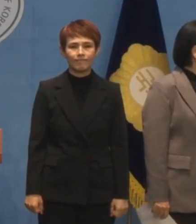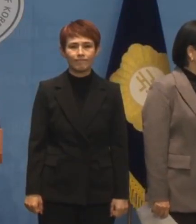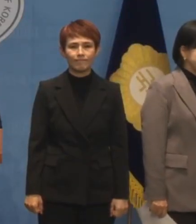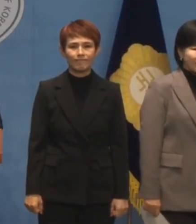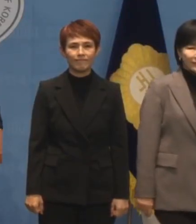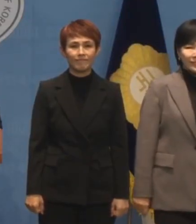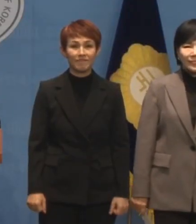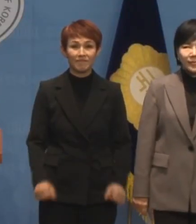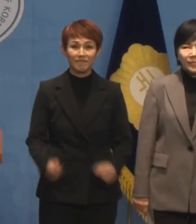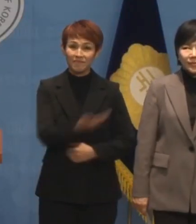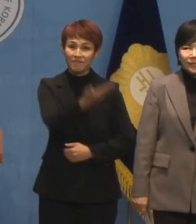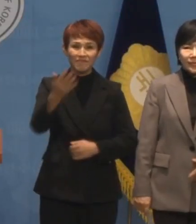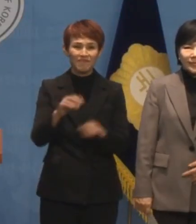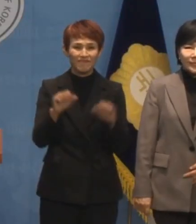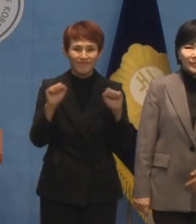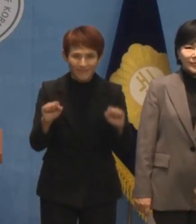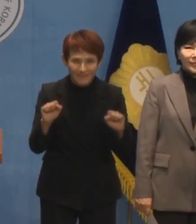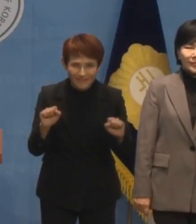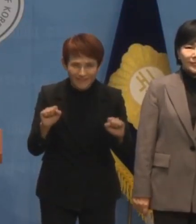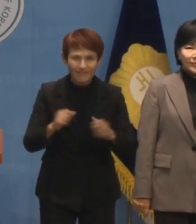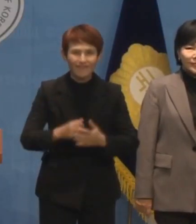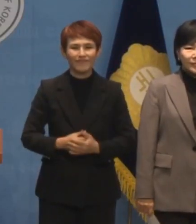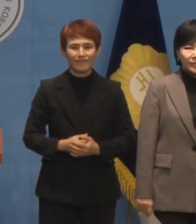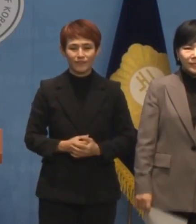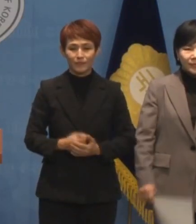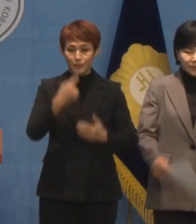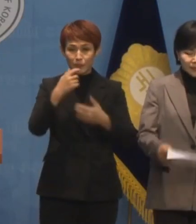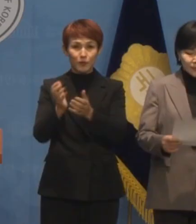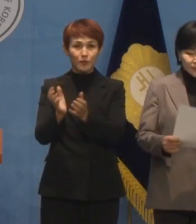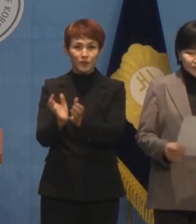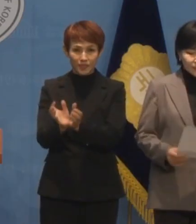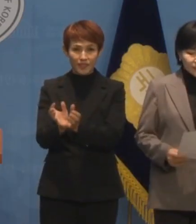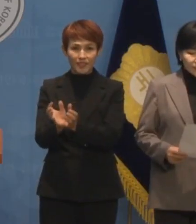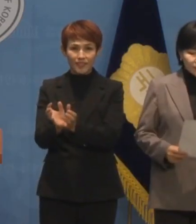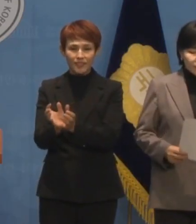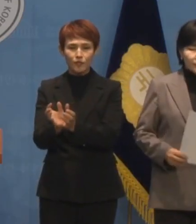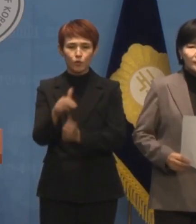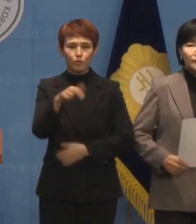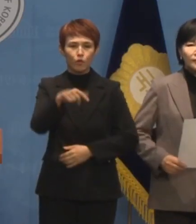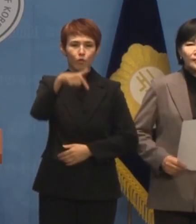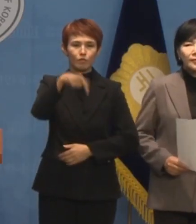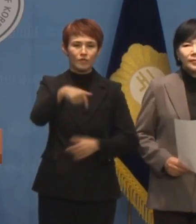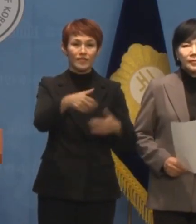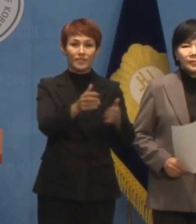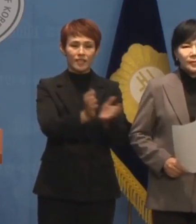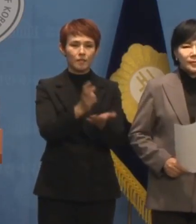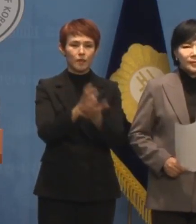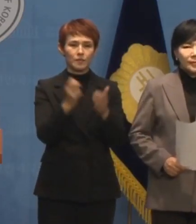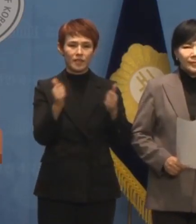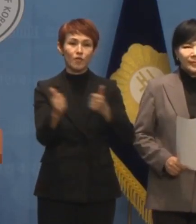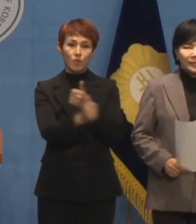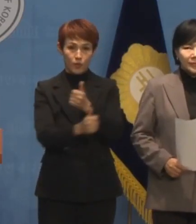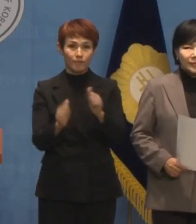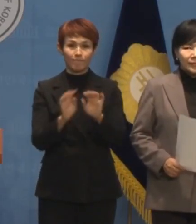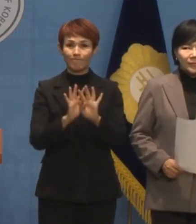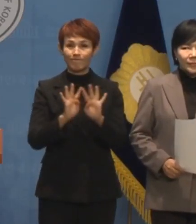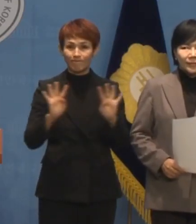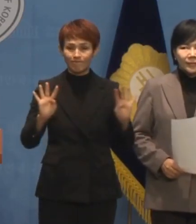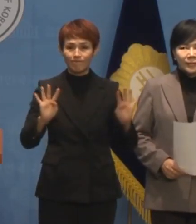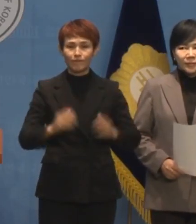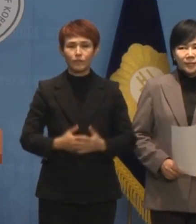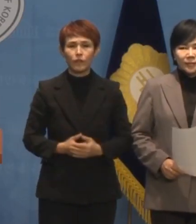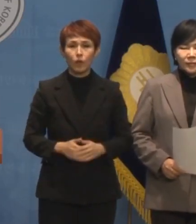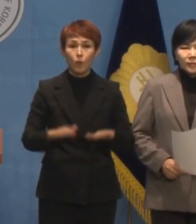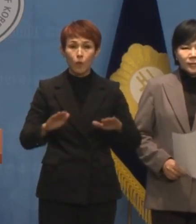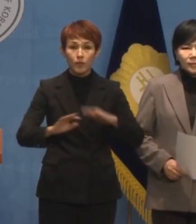네, 언론인 여러분 안녕하십니까? 저희들은 더불어민주당 그리고 조국혁신당 법사위 위원들입니다.